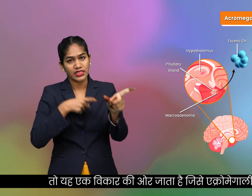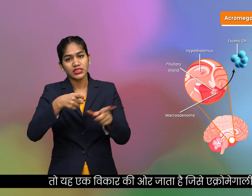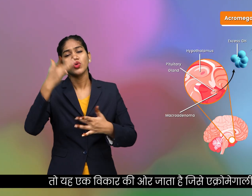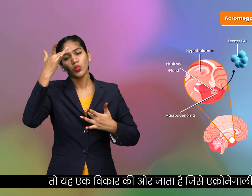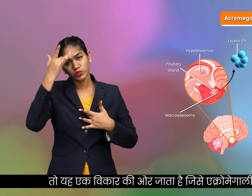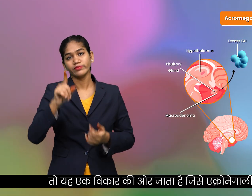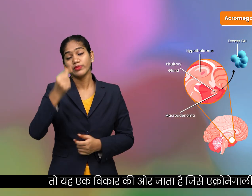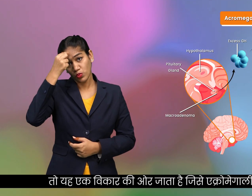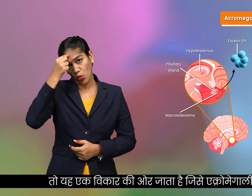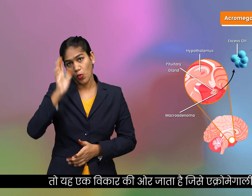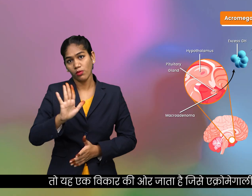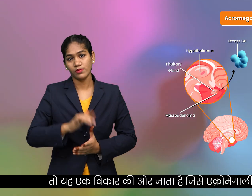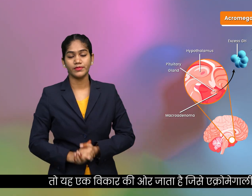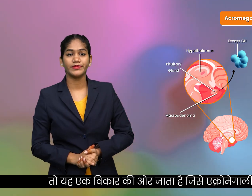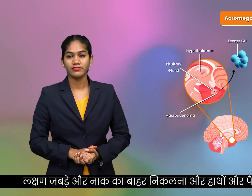कहा जाता है।